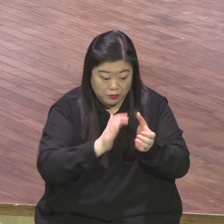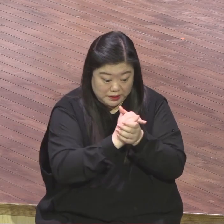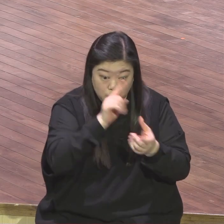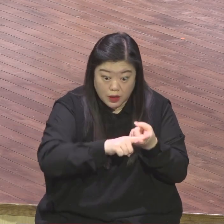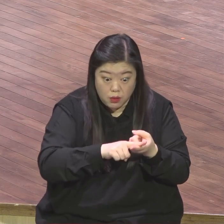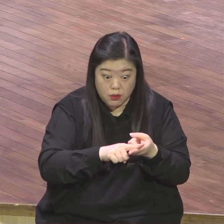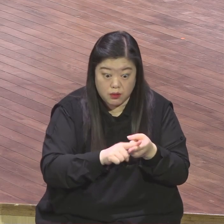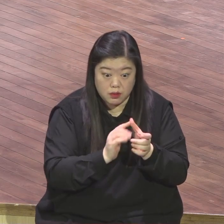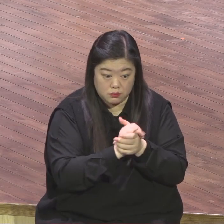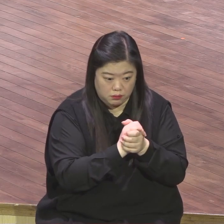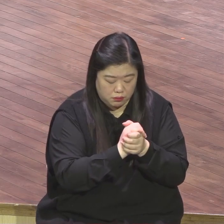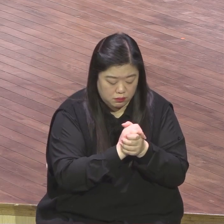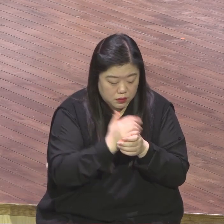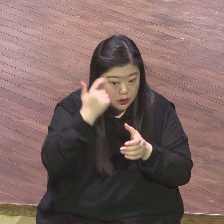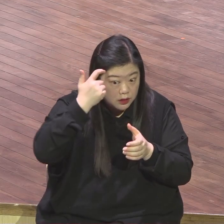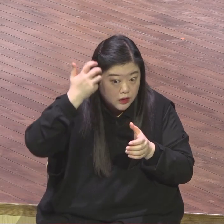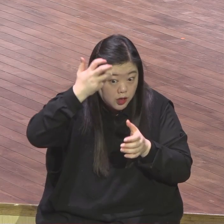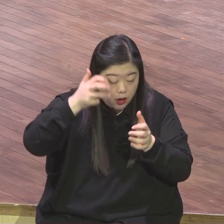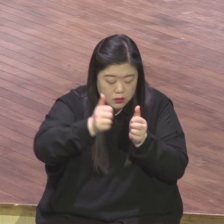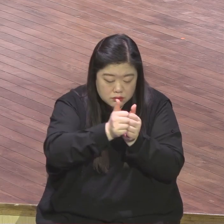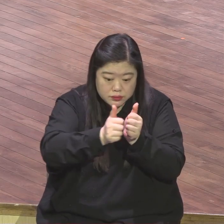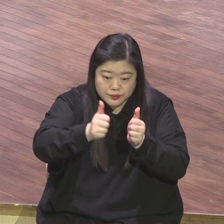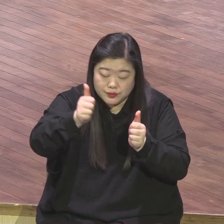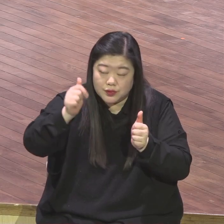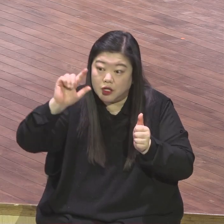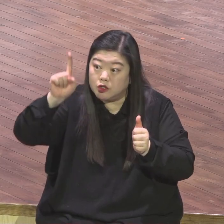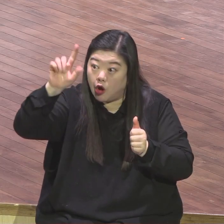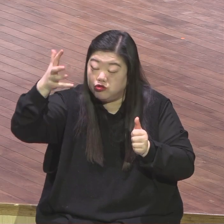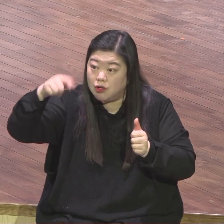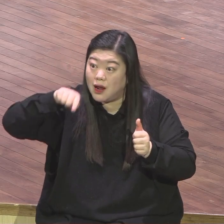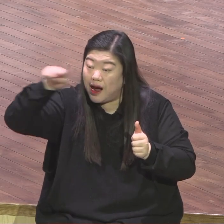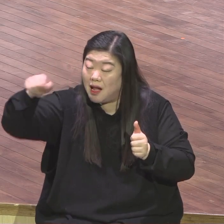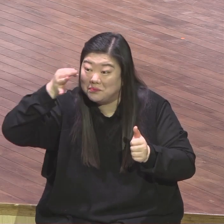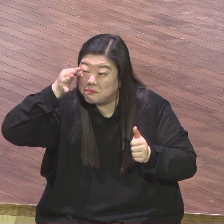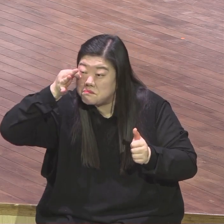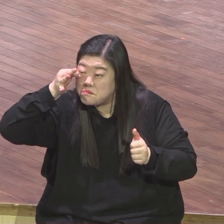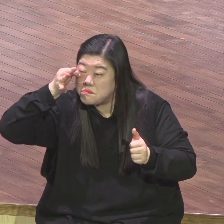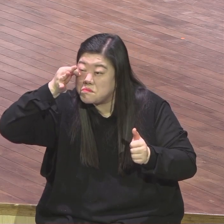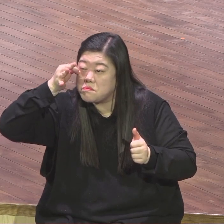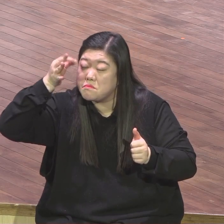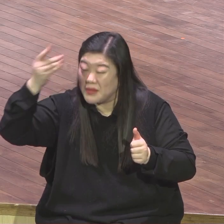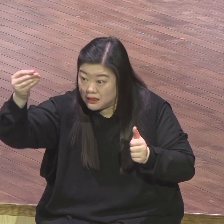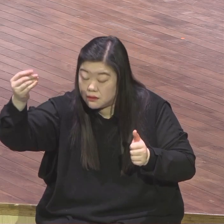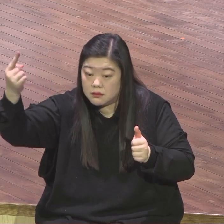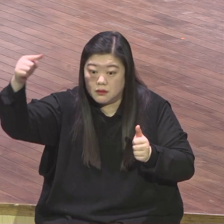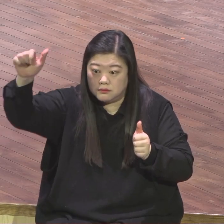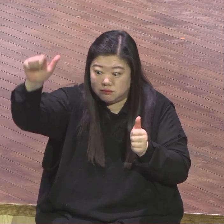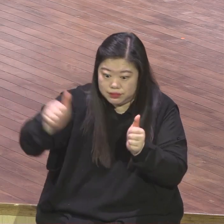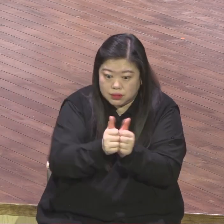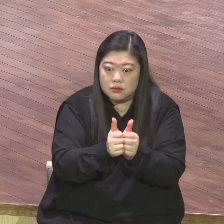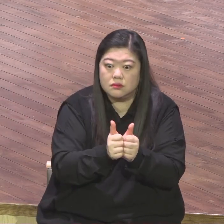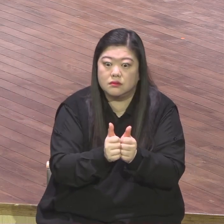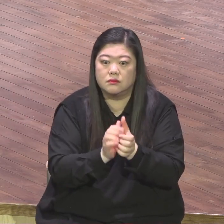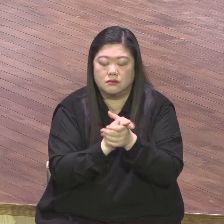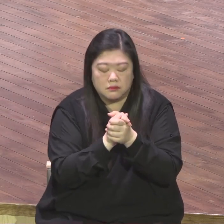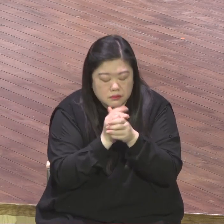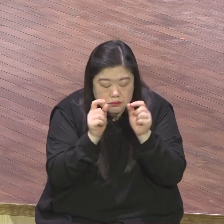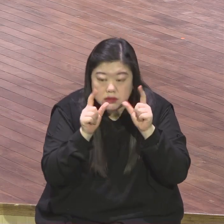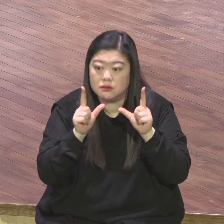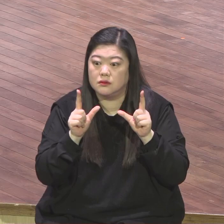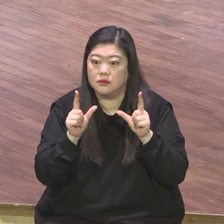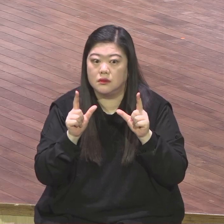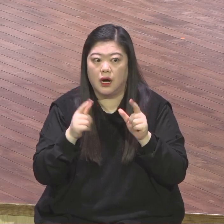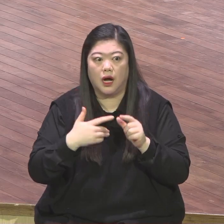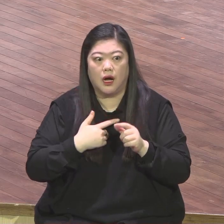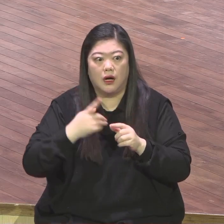더 깊이 감추어진 부활을 발견하고 싶다고. 그리스도 안에 감추어진 그 비밀이 얼마나 크고 놀라운지.